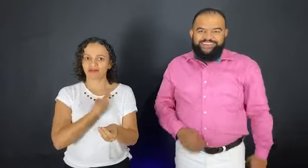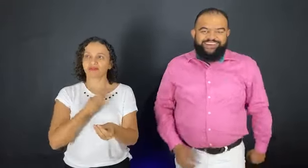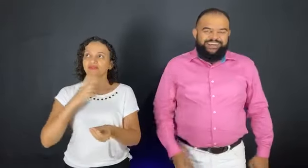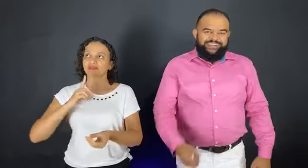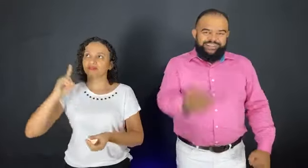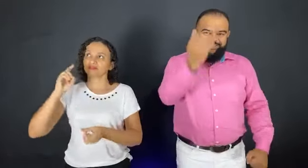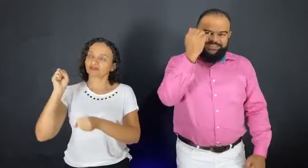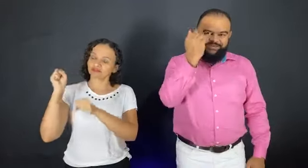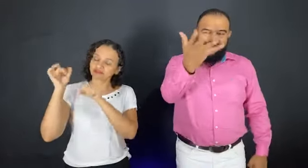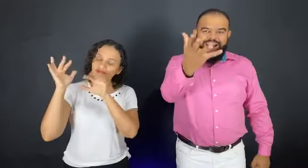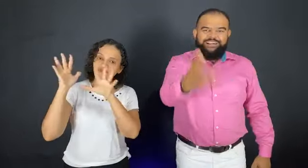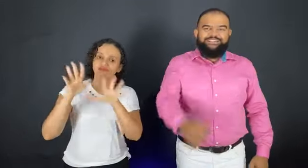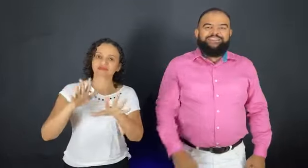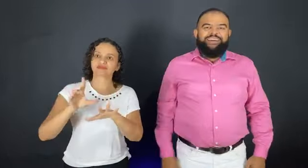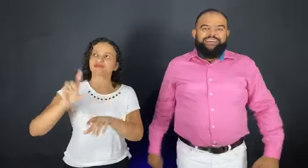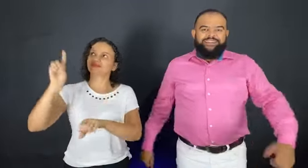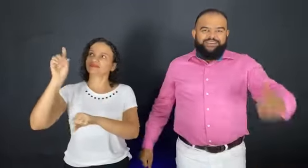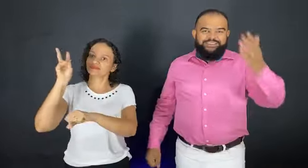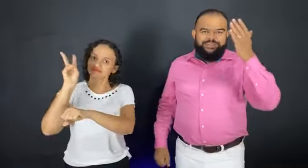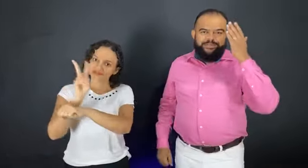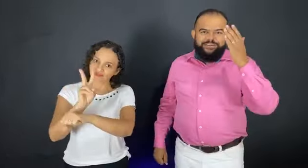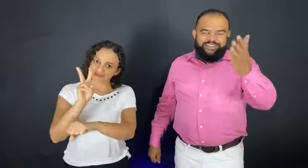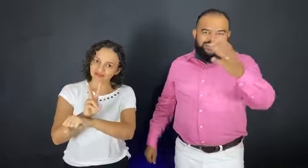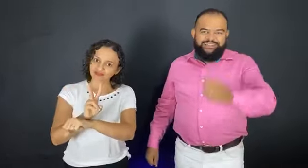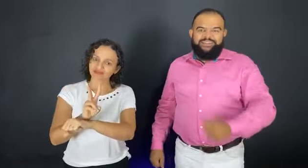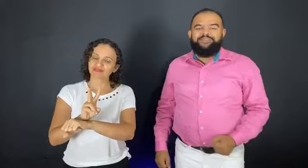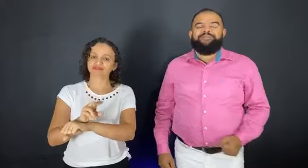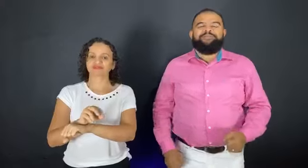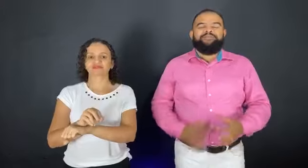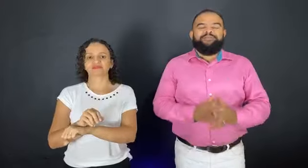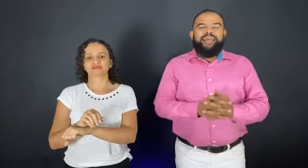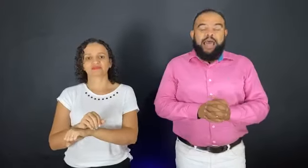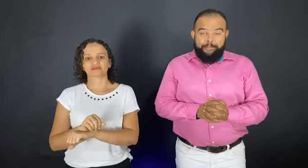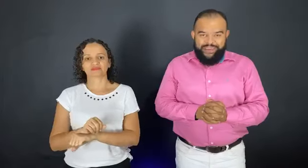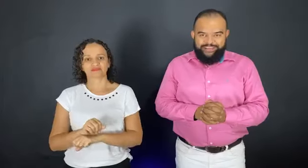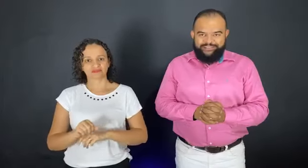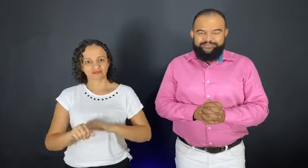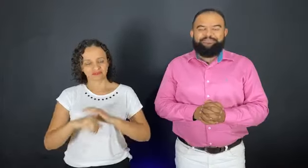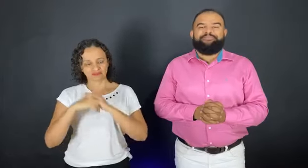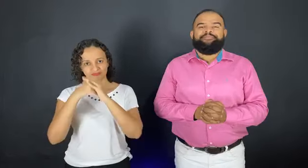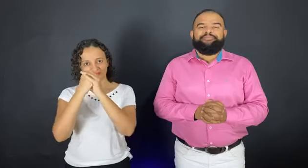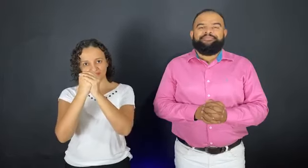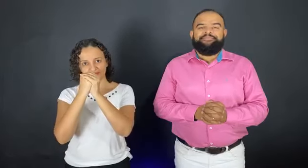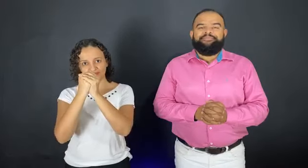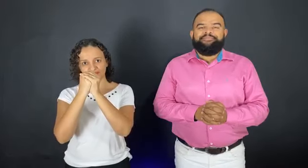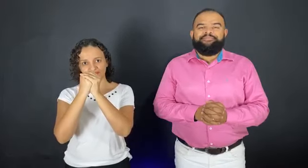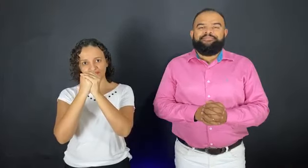abençoe, Deus te guarde, Deus te proteja. Amém.